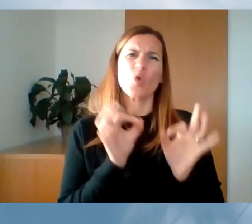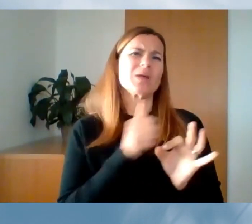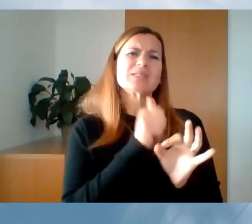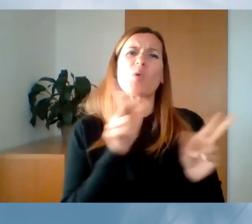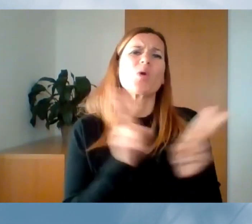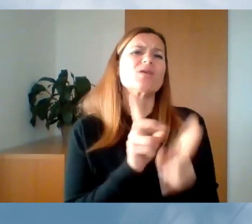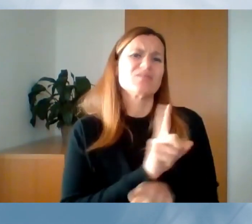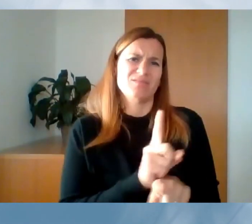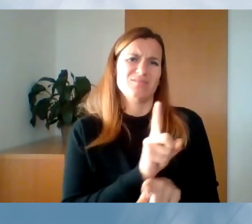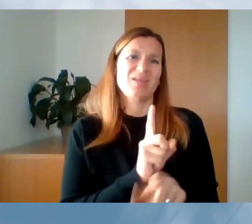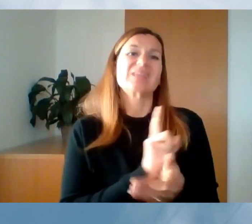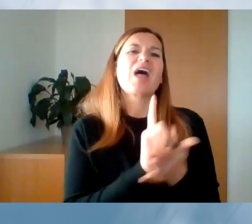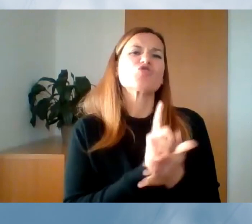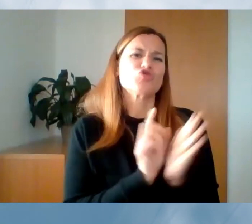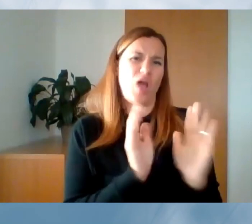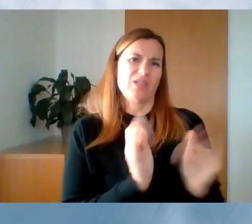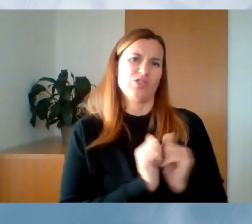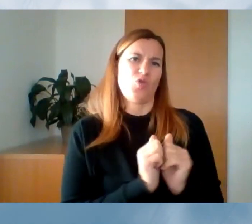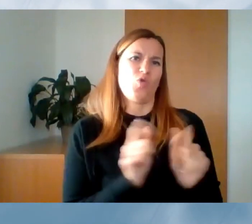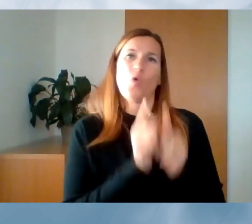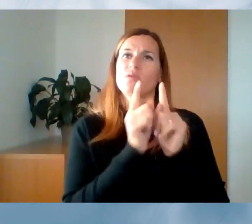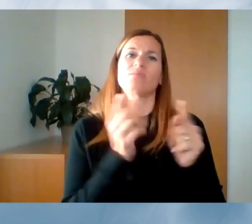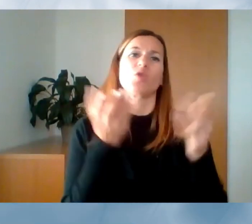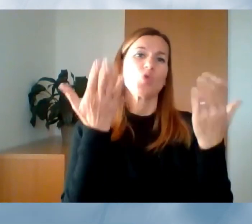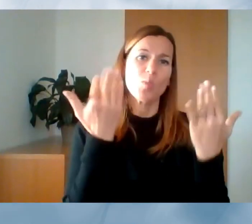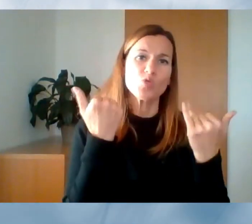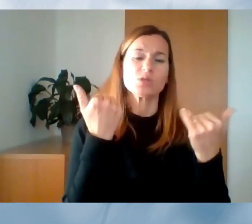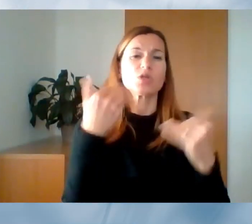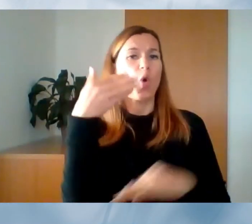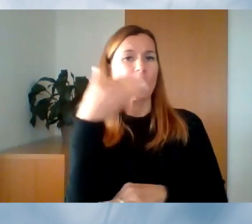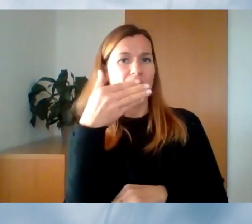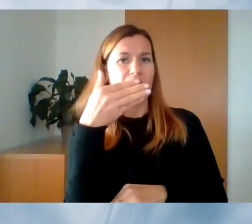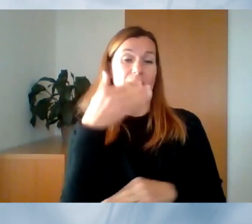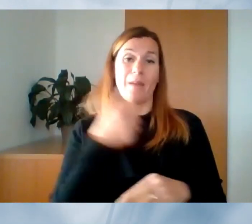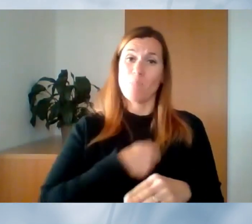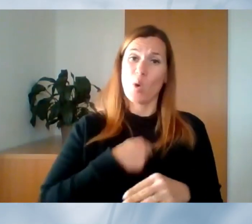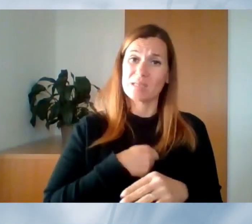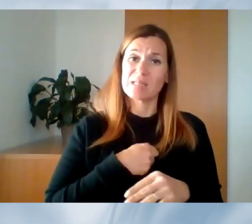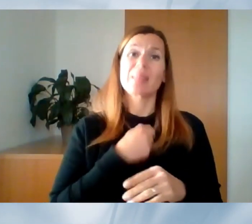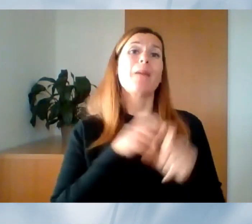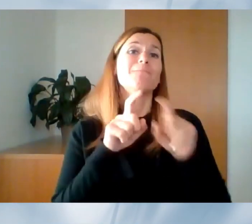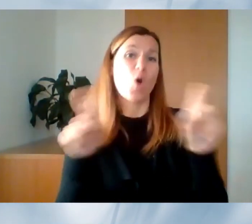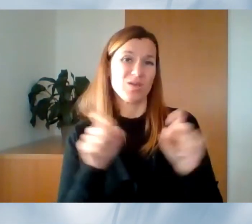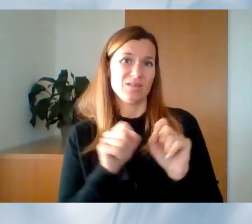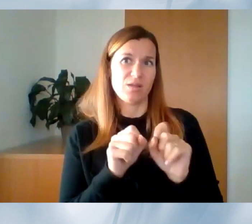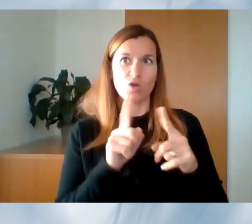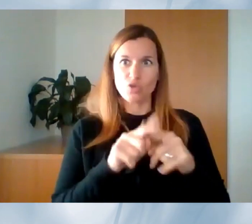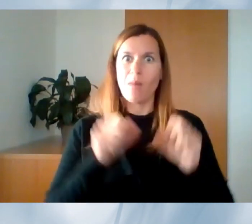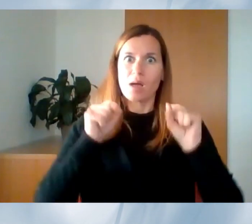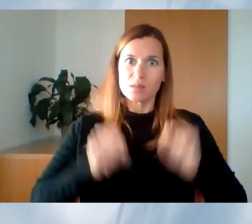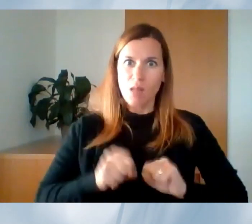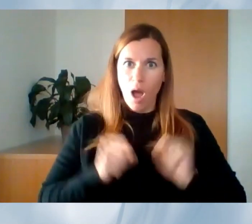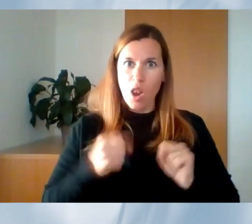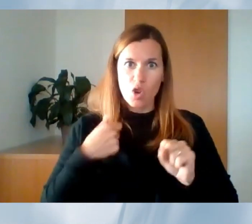samo zelo začasno. Za dopust hotel, za bolezen bolnica. Tam, kjer si